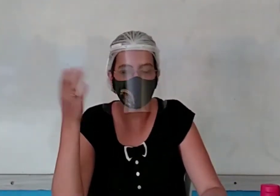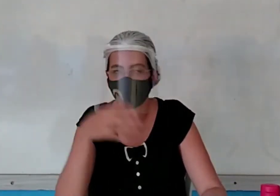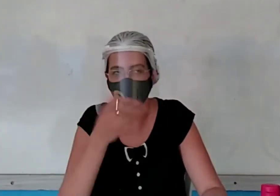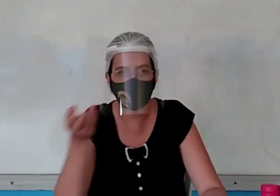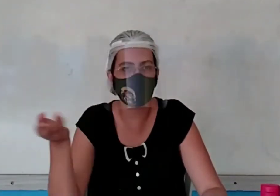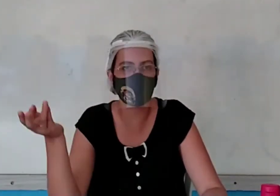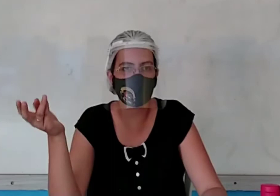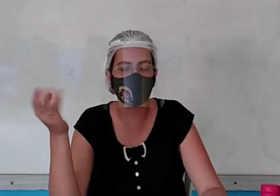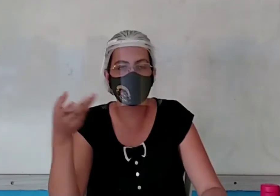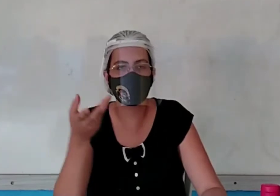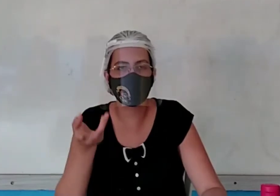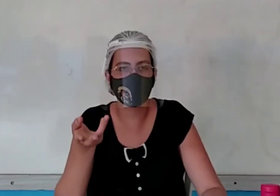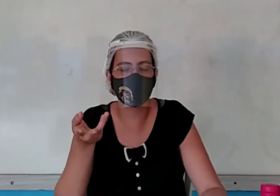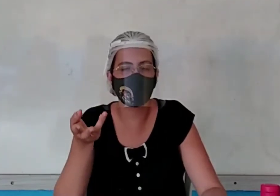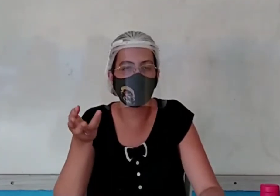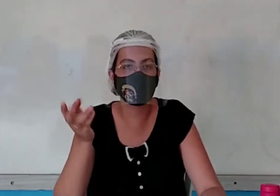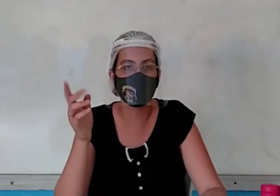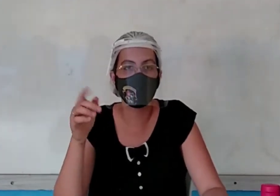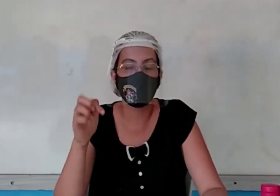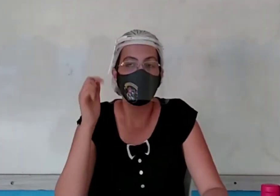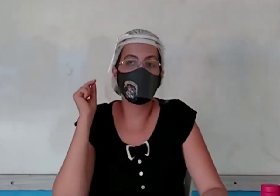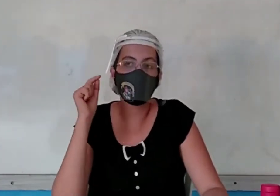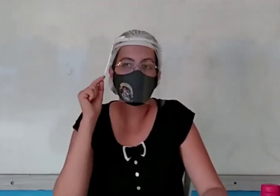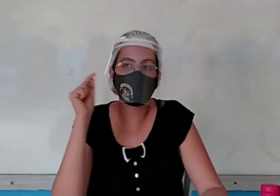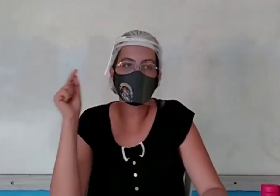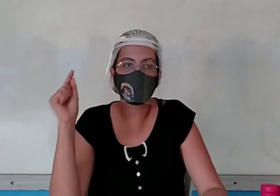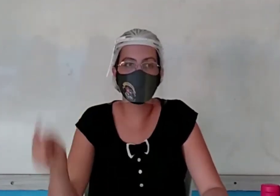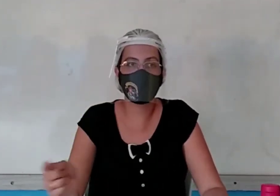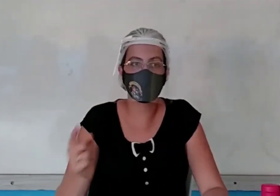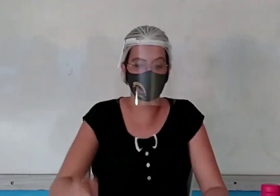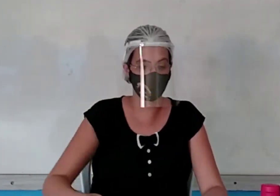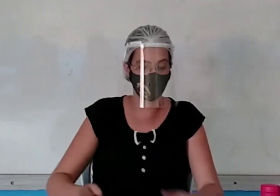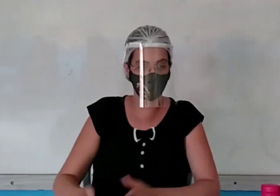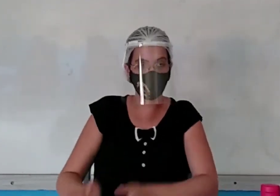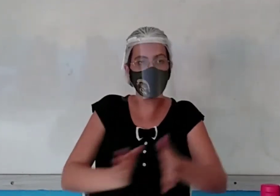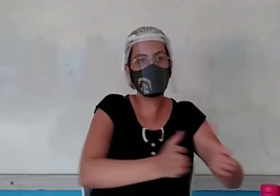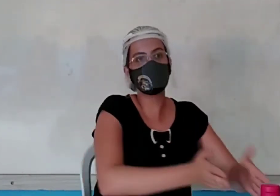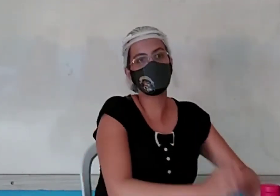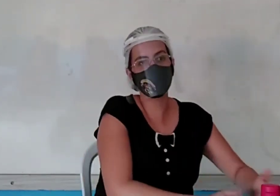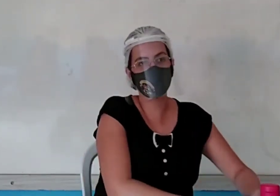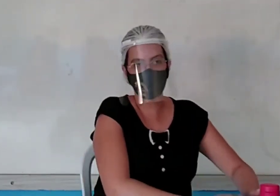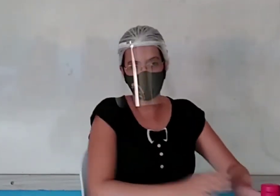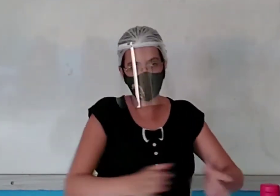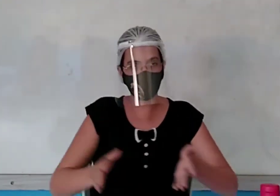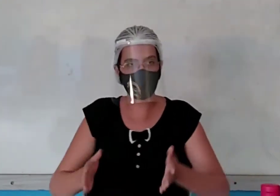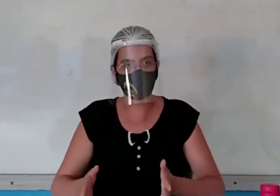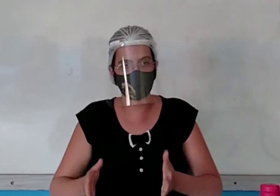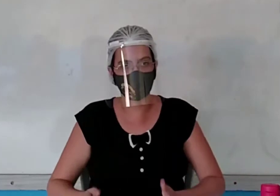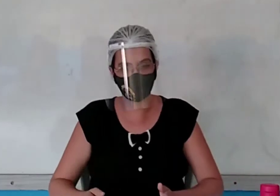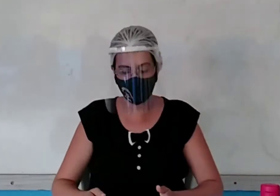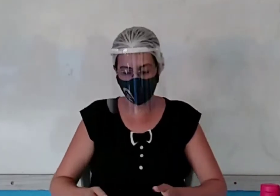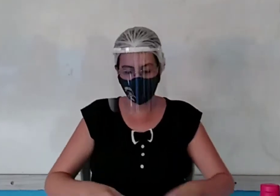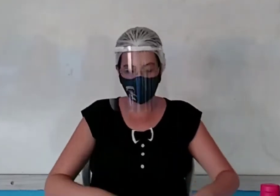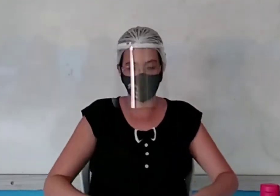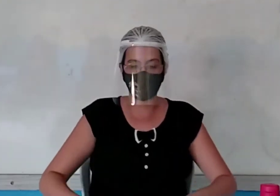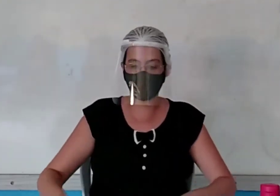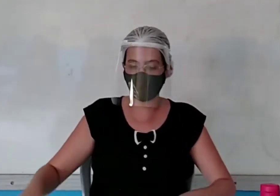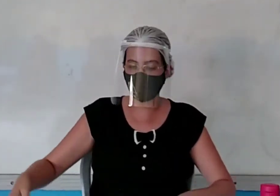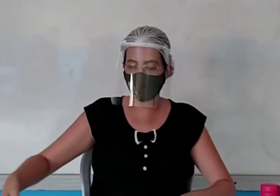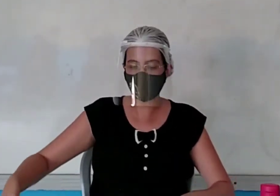Todos nós temos, né? Se formos pedestres. A pessoa atravessa do lado. Está bem que é a faixa, né? Suponhamos